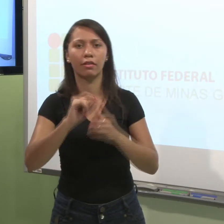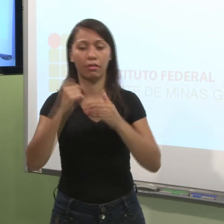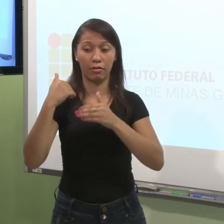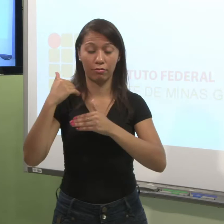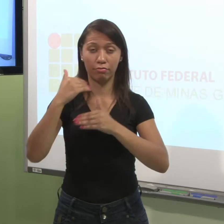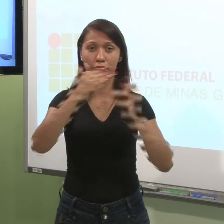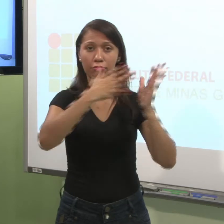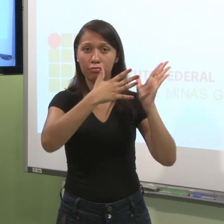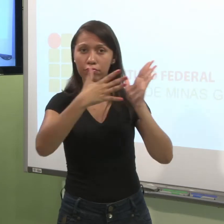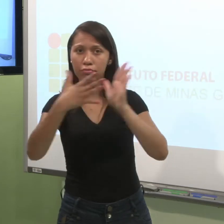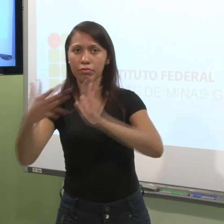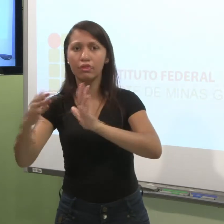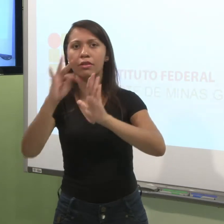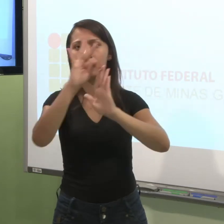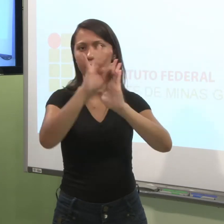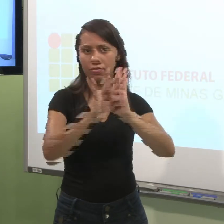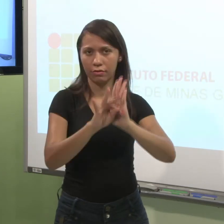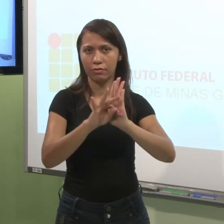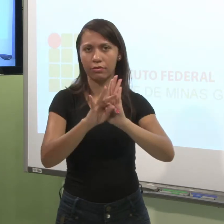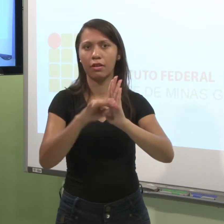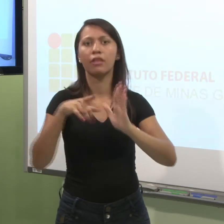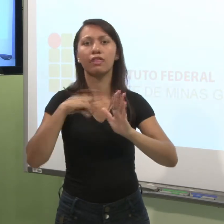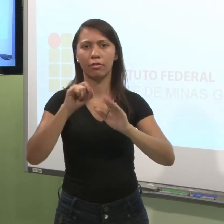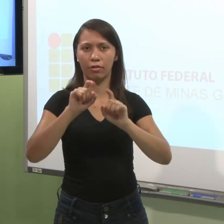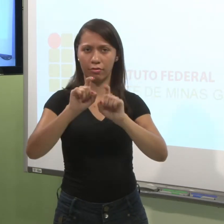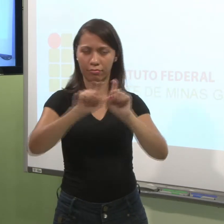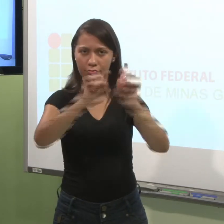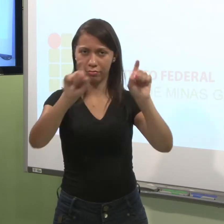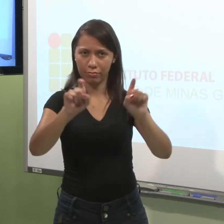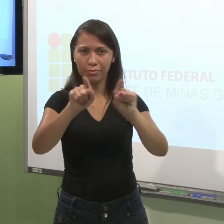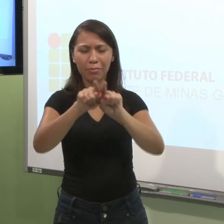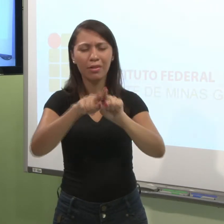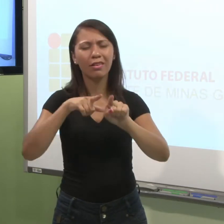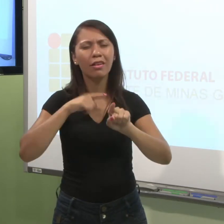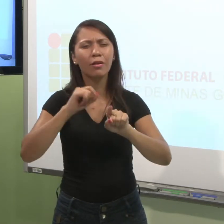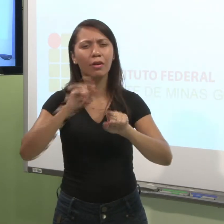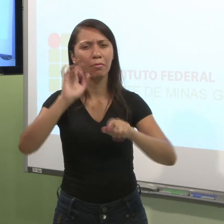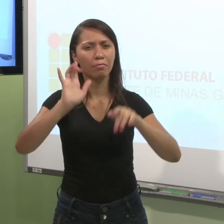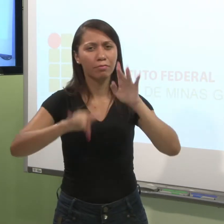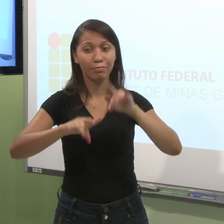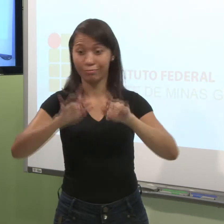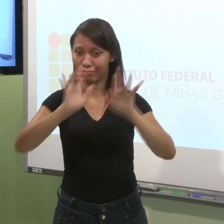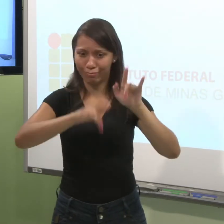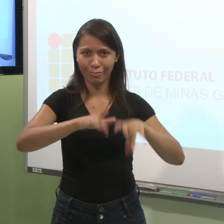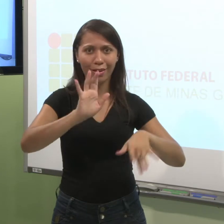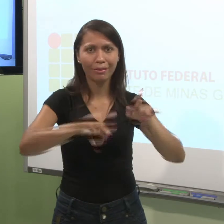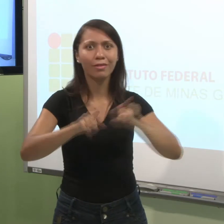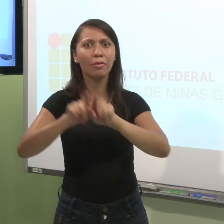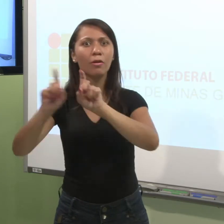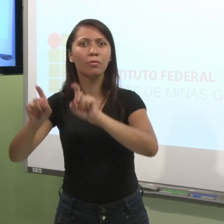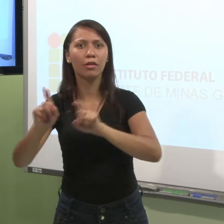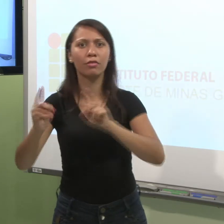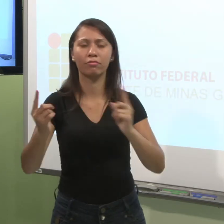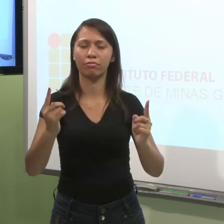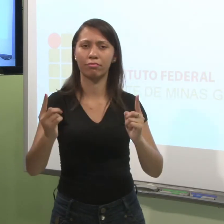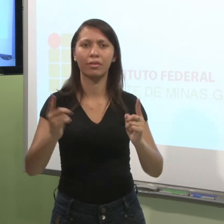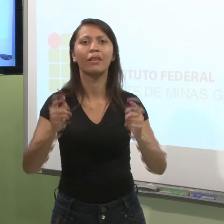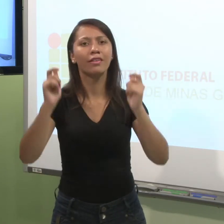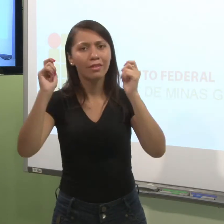textos dos computadores para as antigas máquinas de escrever é a capacidade que se tem de alterar a aparência